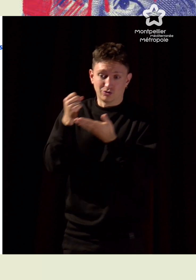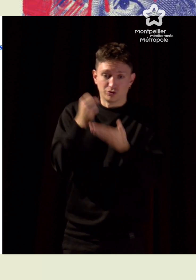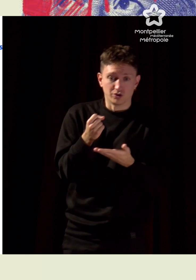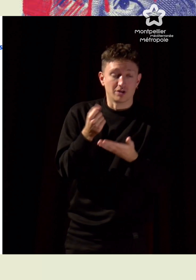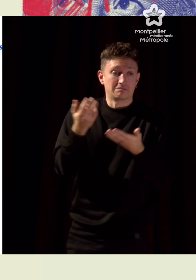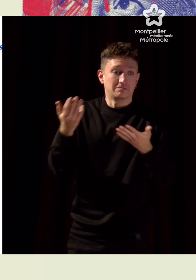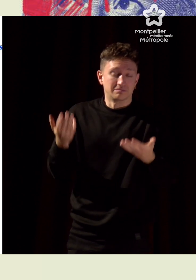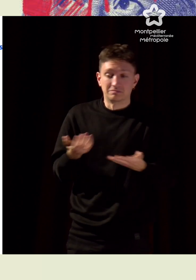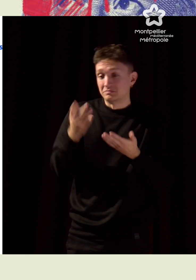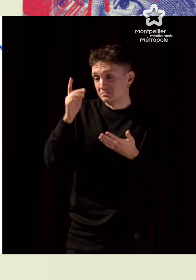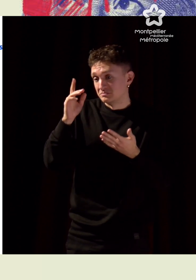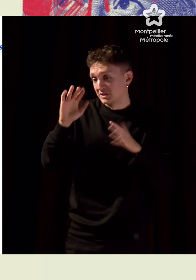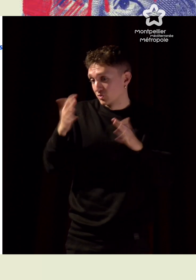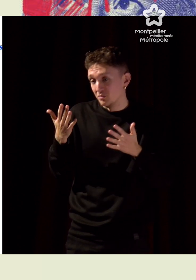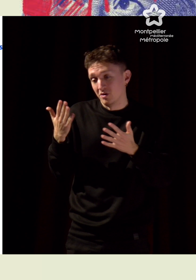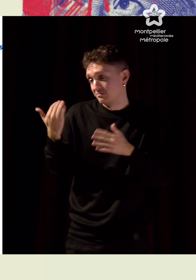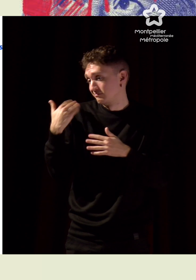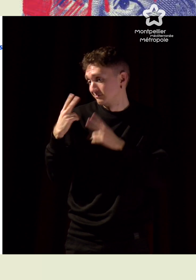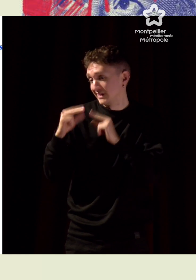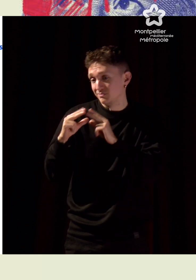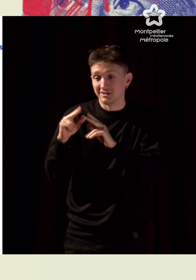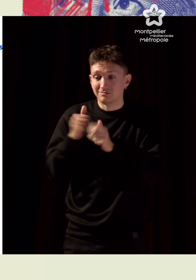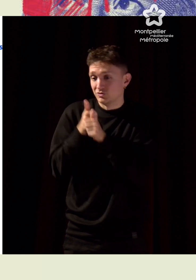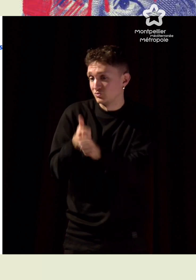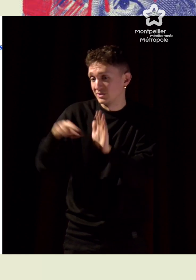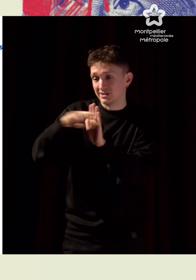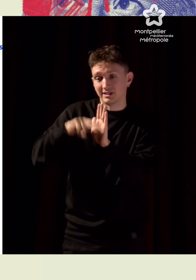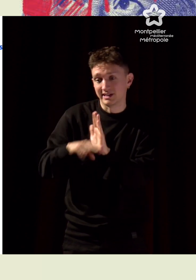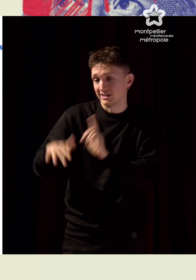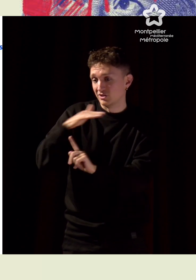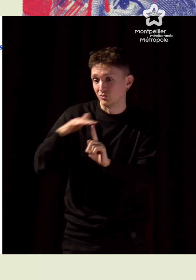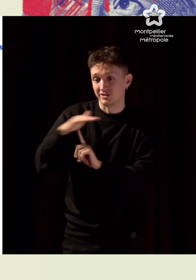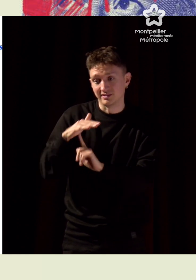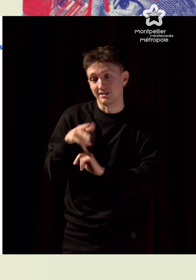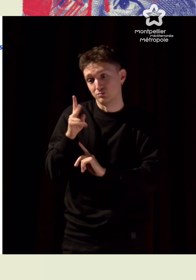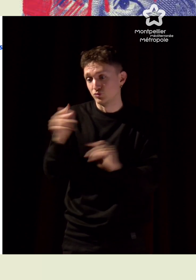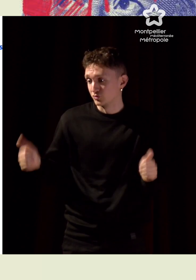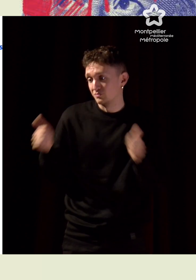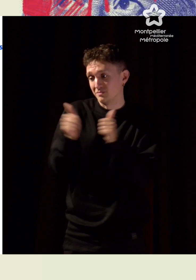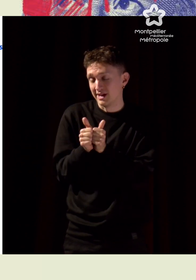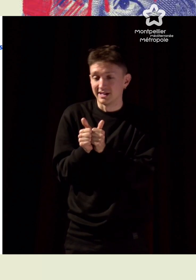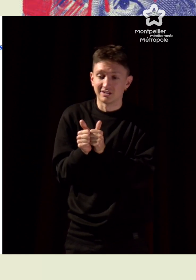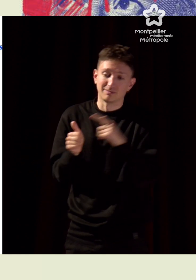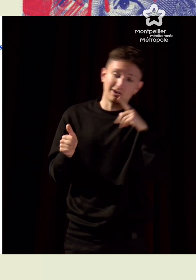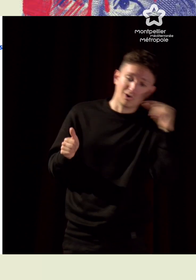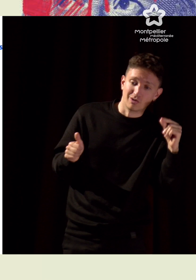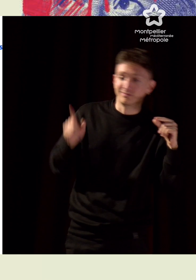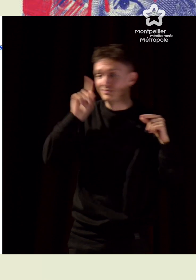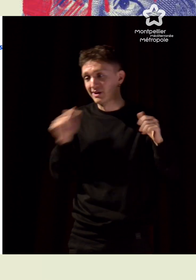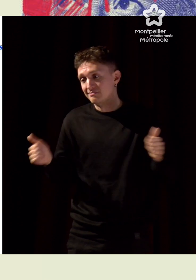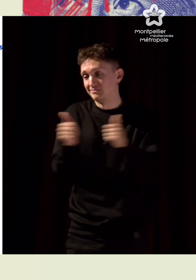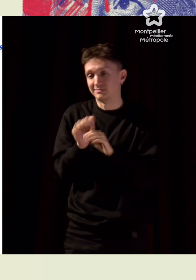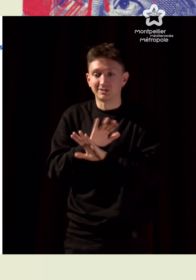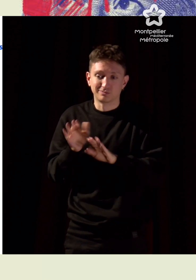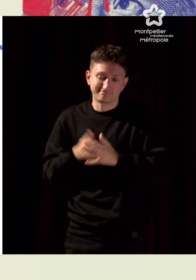violence, juste parce que on a des règles sociales qui font que les mariages se font plutôt dans un sens que